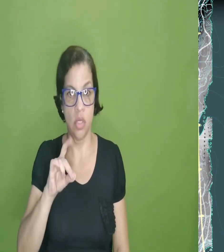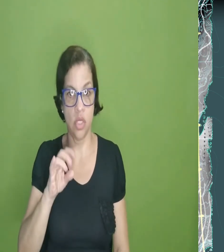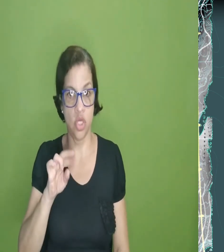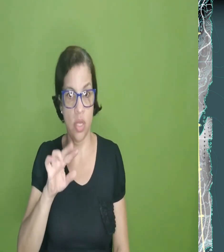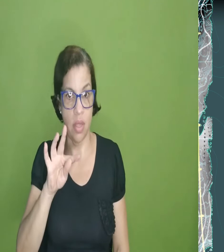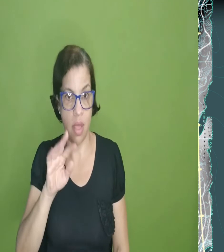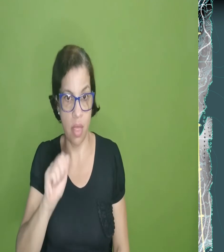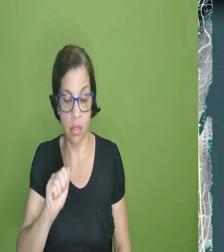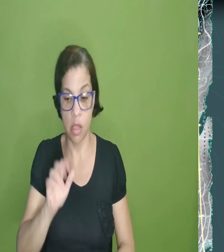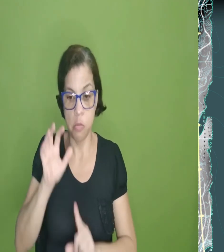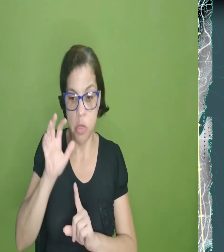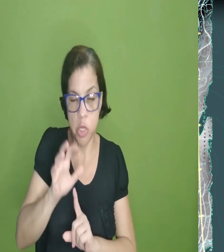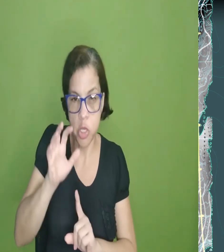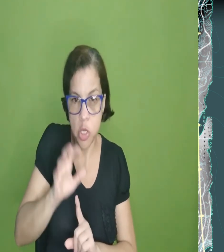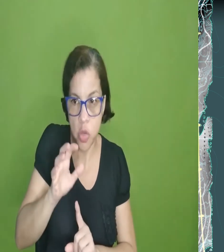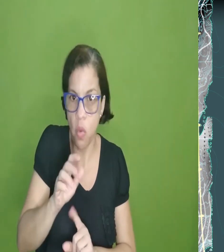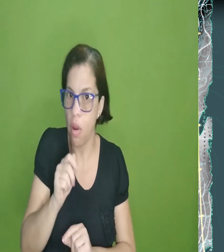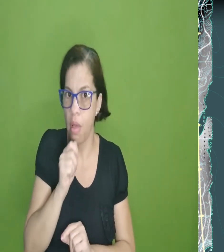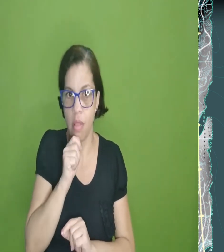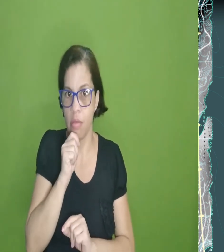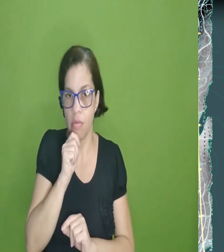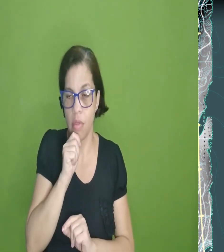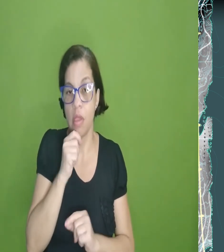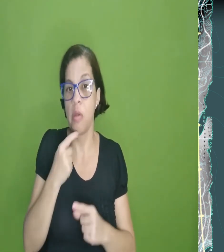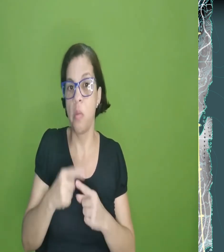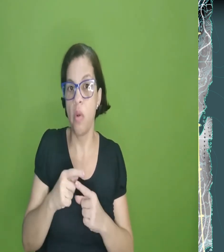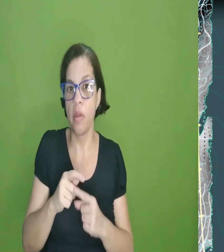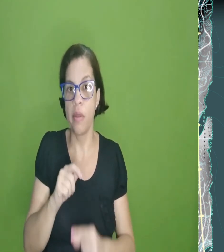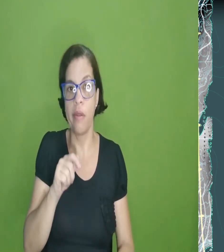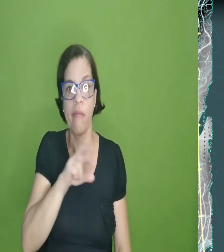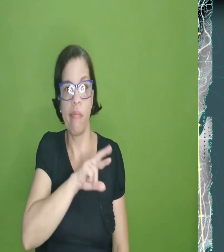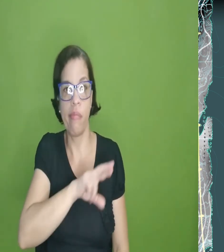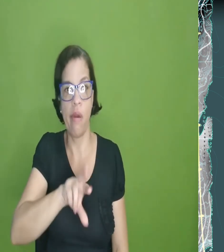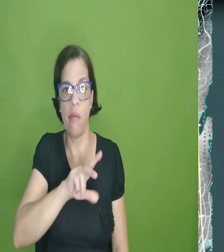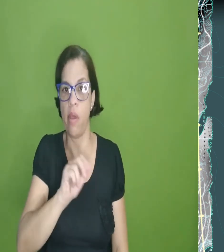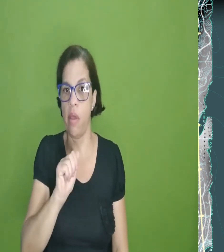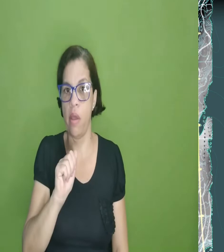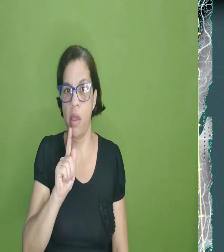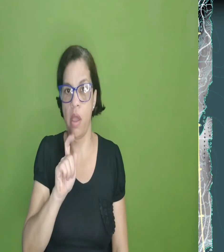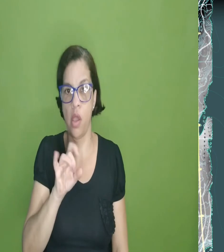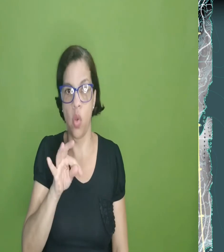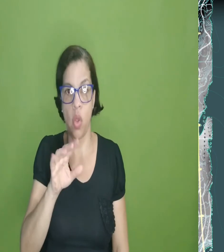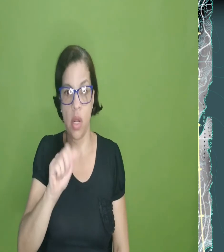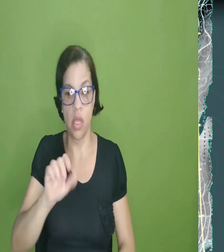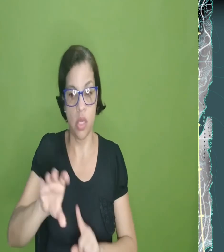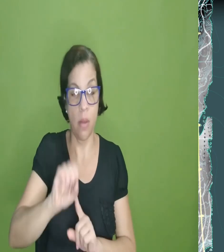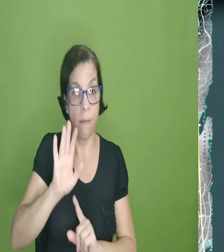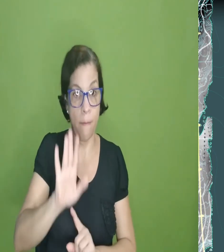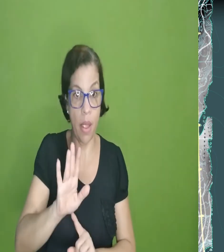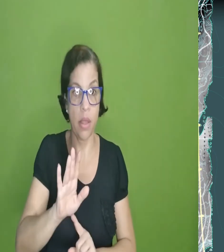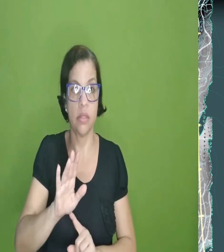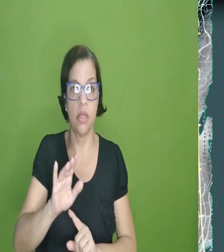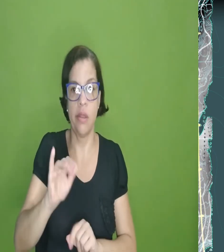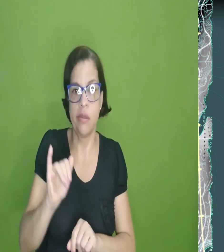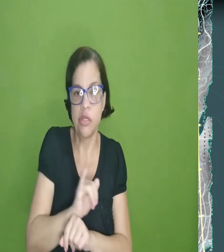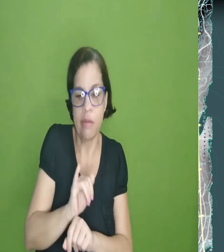são agonistas de receptores, mas, devido aos seus mecanismos de ação, aumentam a